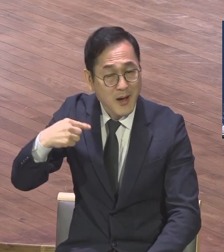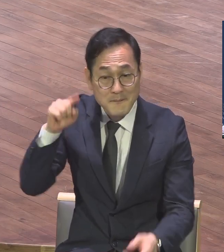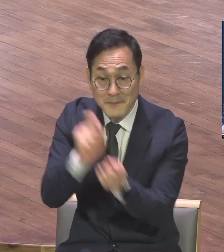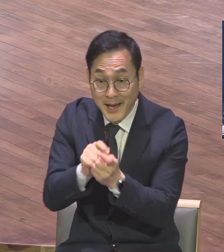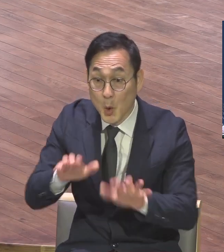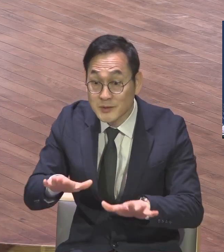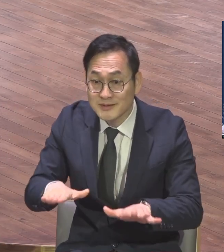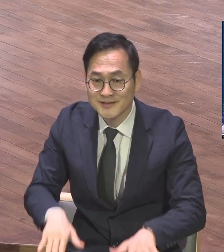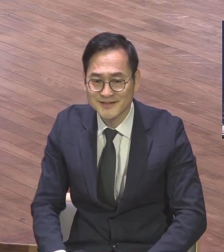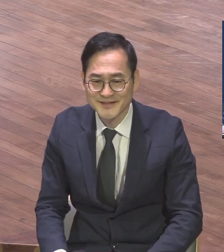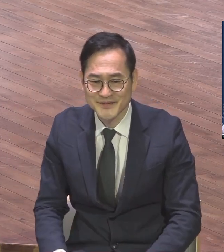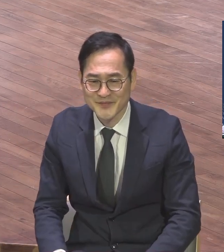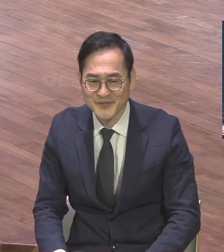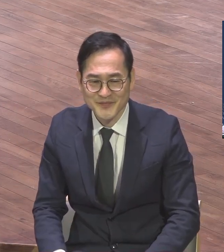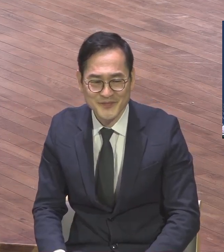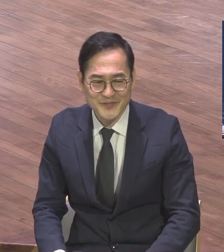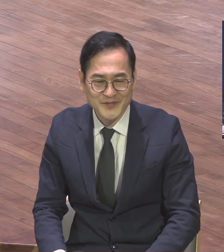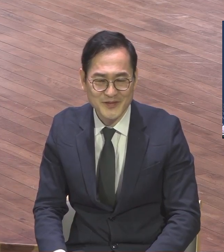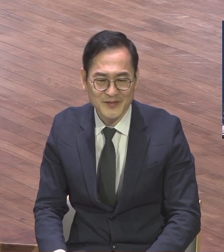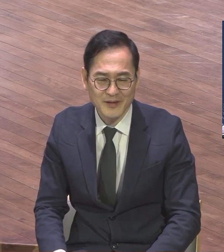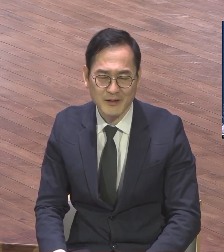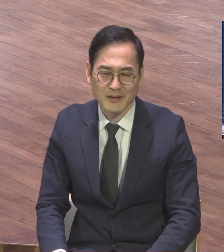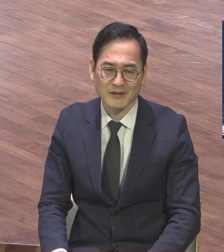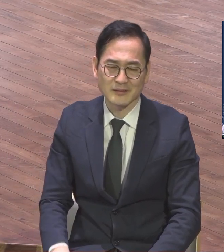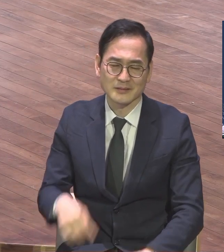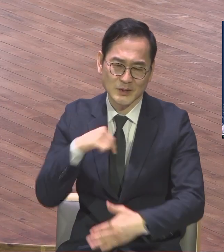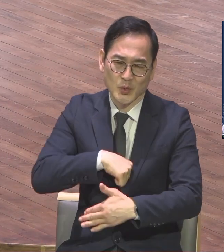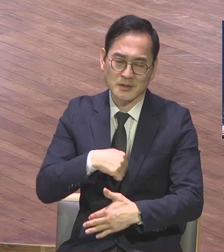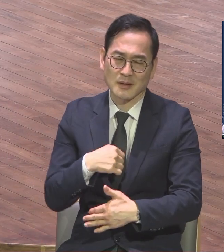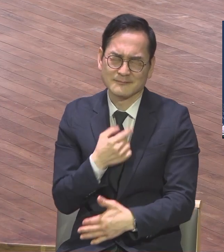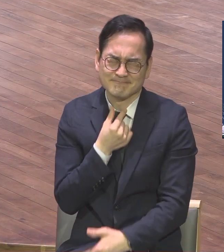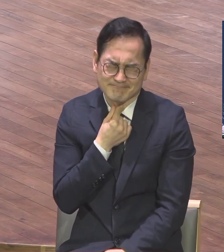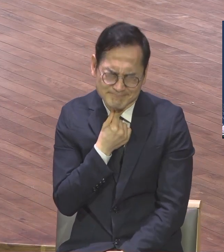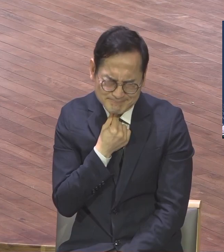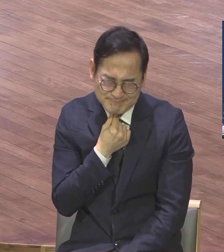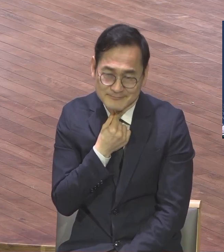정확하게 표현하자면은 그렇게 소원을 하고 있었어요.